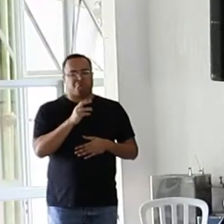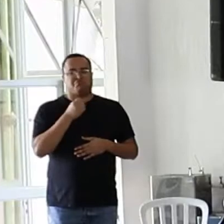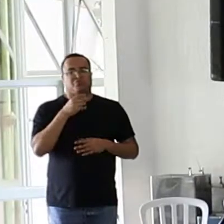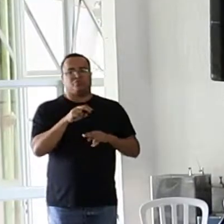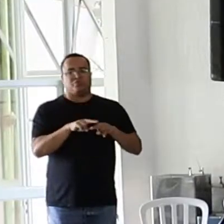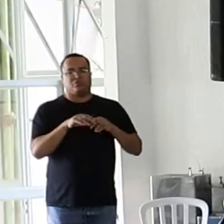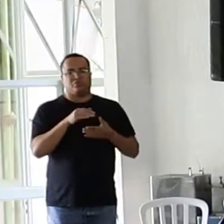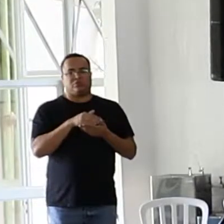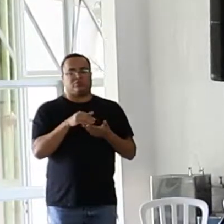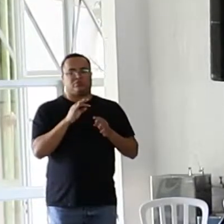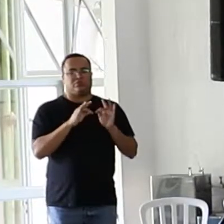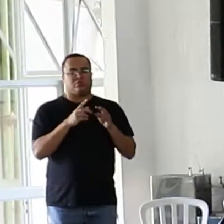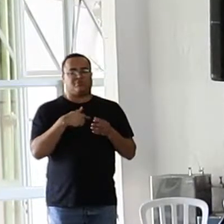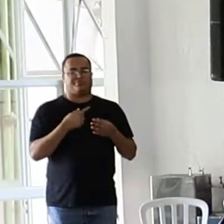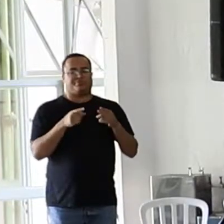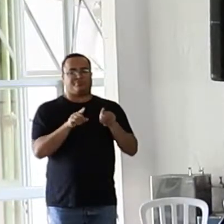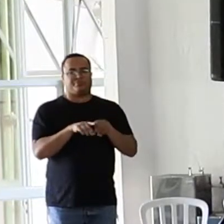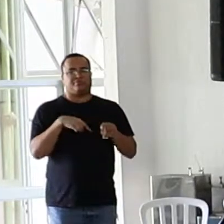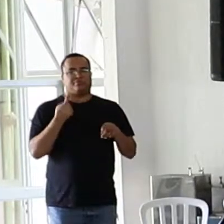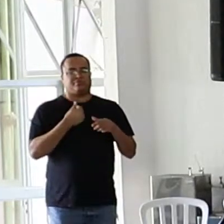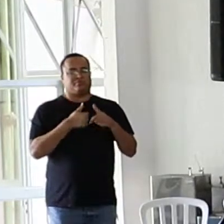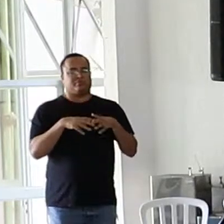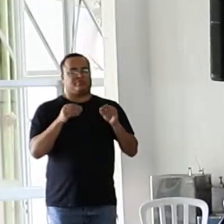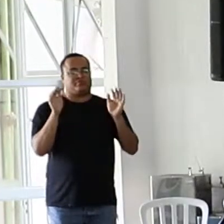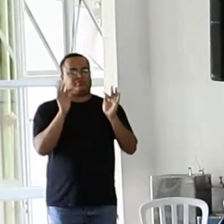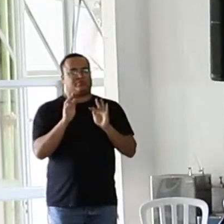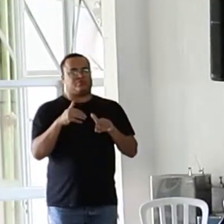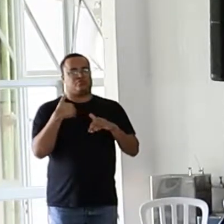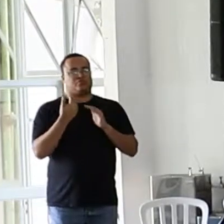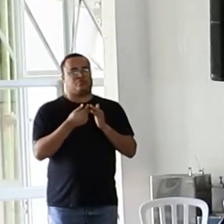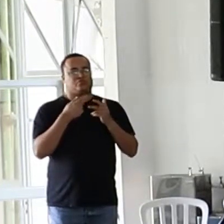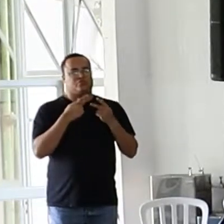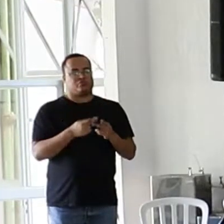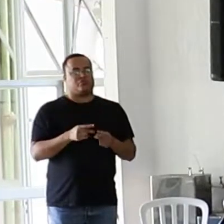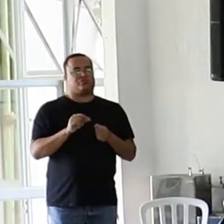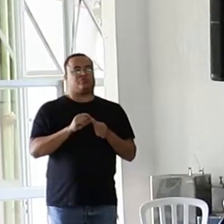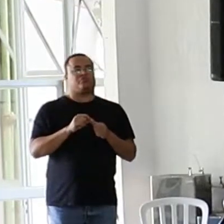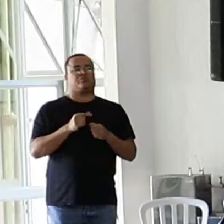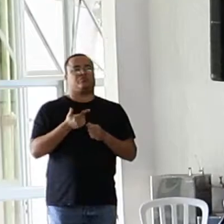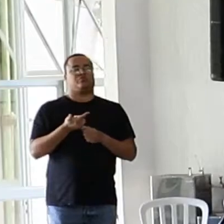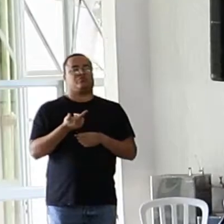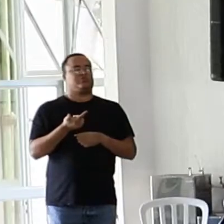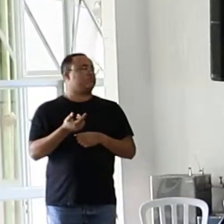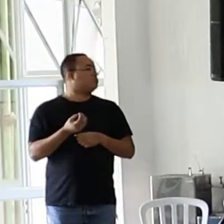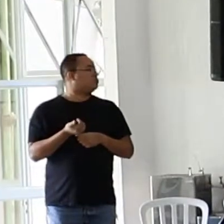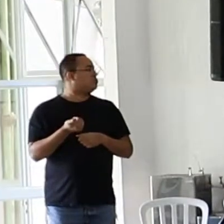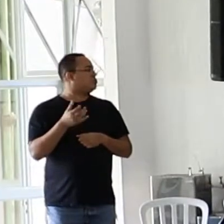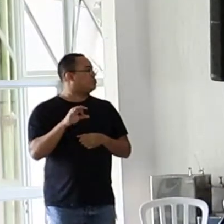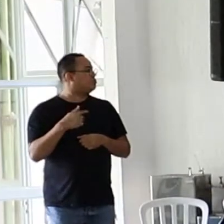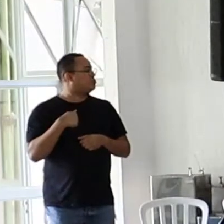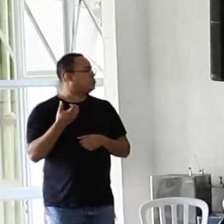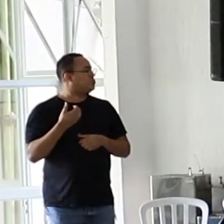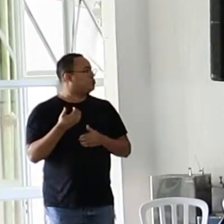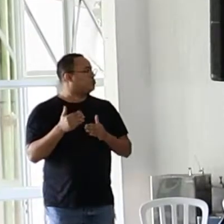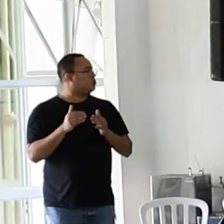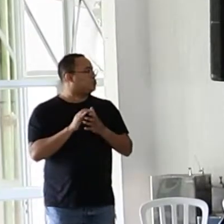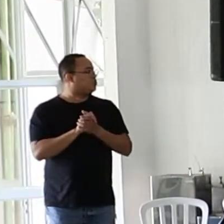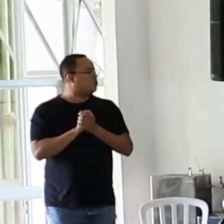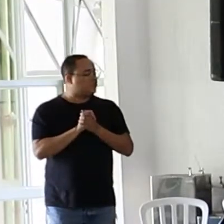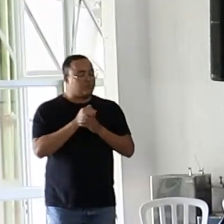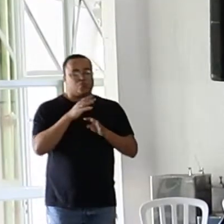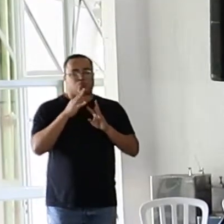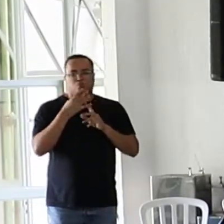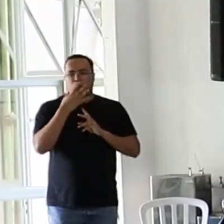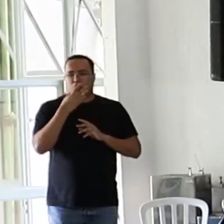tens turismo é uma parceira a gente tá muito feliz com todos os projetos executados desde 2019 quero saudar que toda a comunidade de